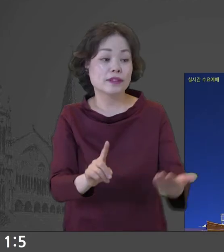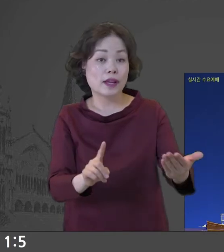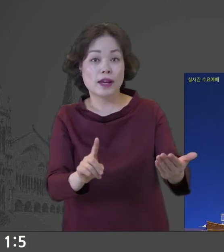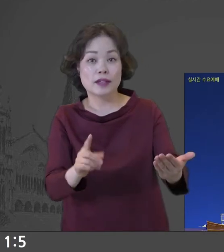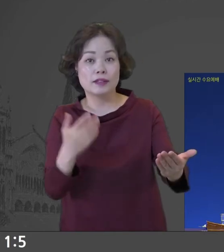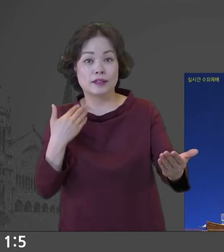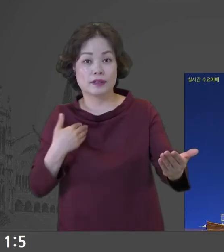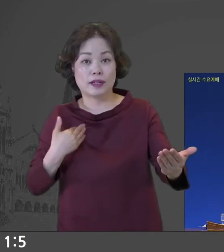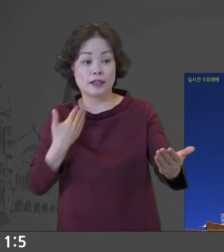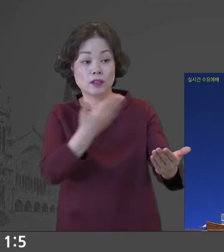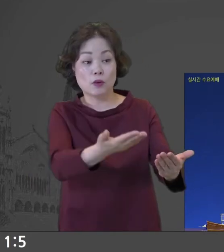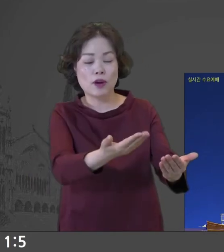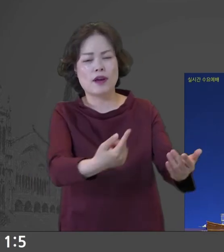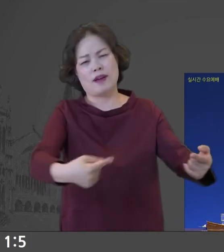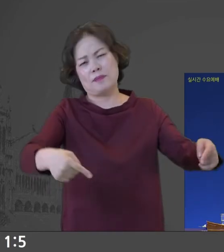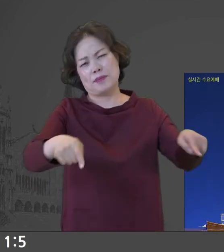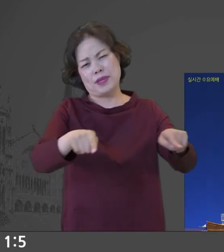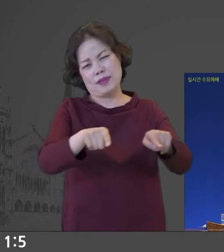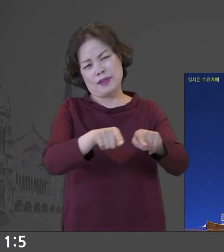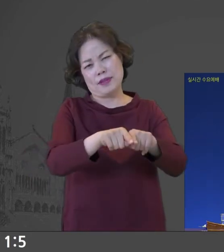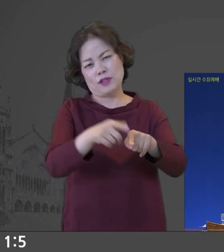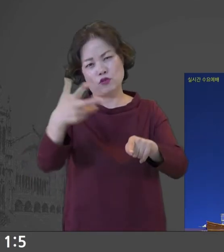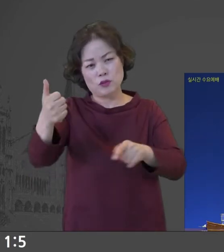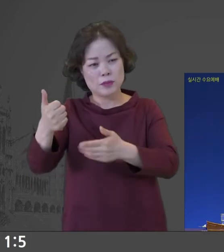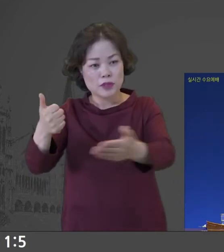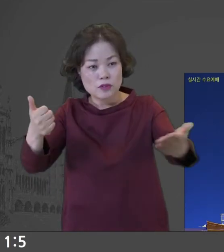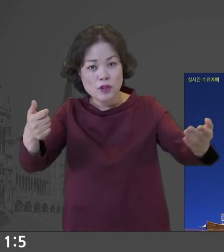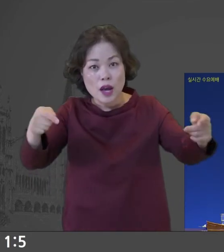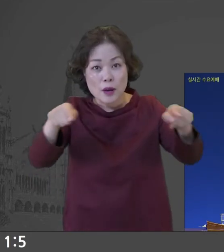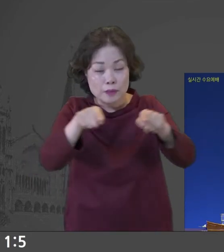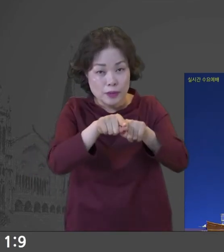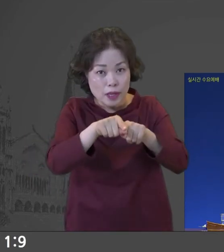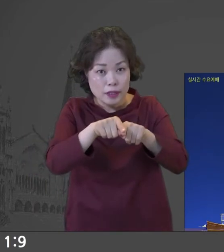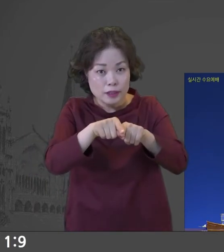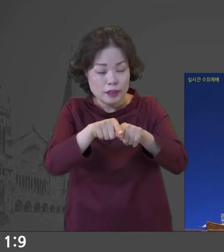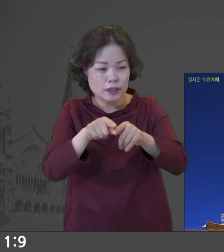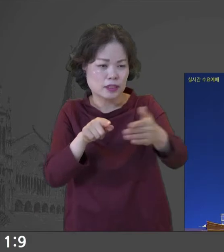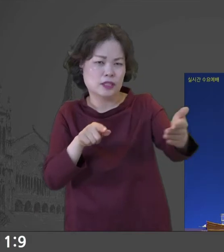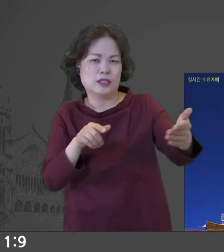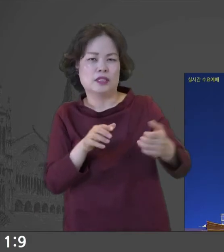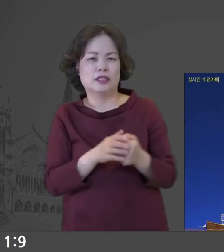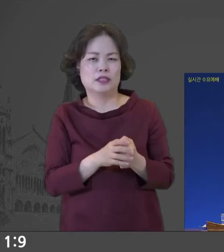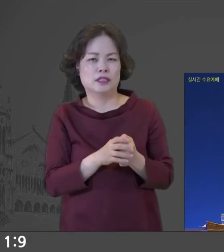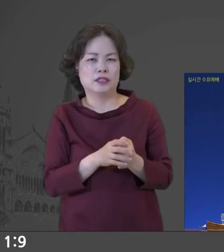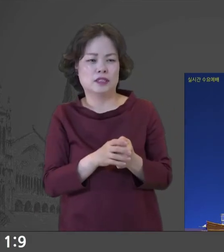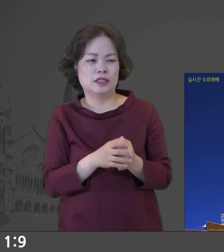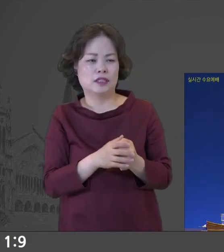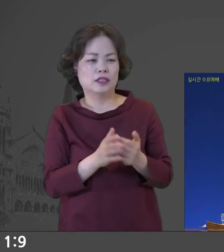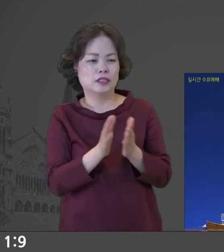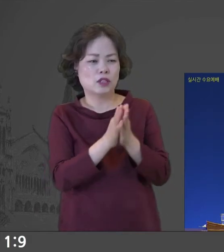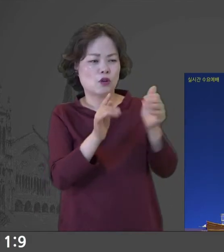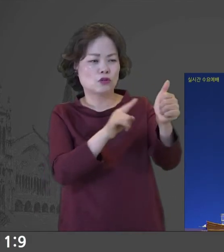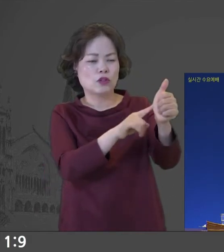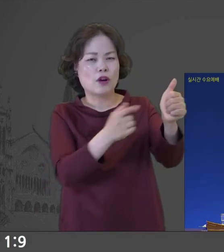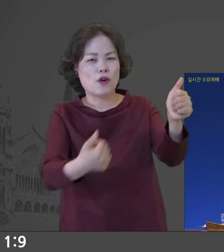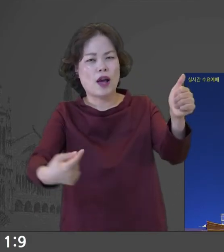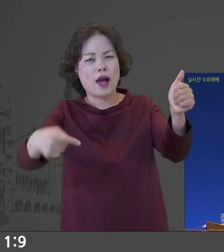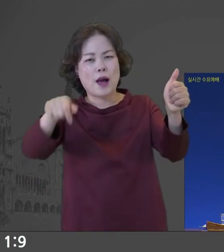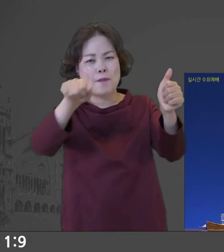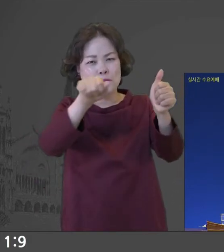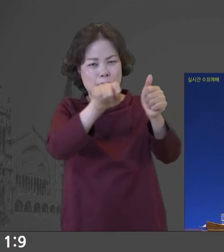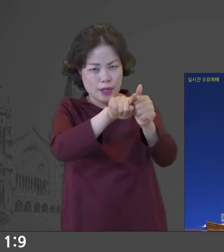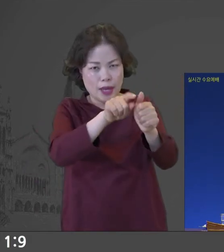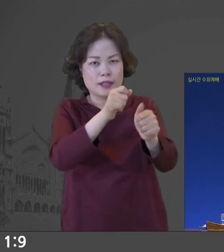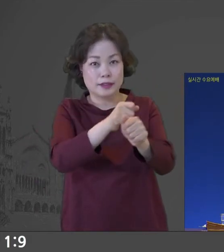너와 함께한다. 여호수아야, 내가 너와 함께한다 라고 말씀을